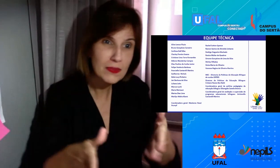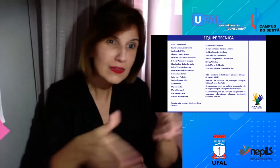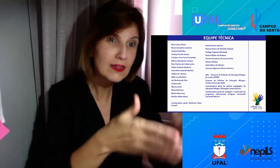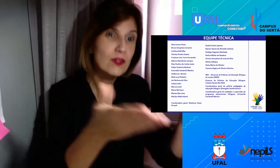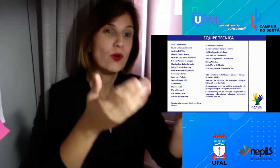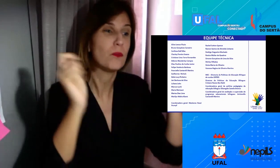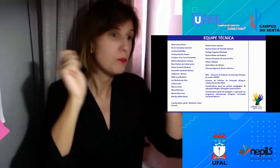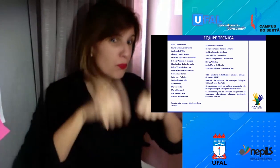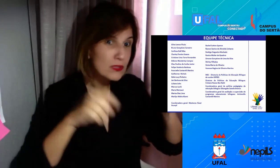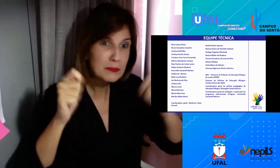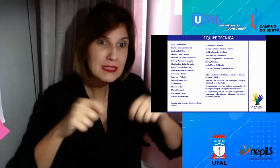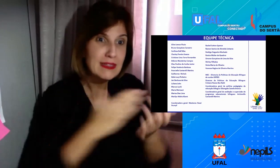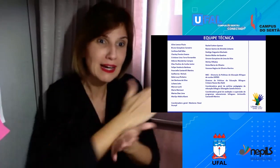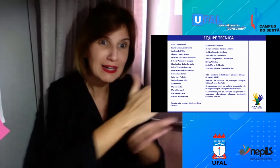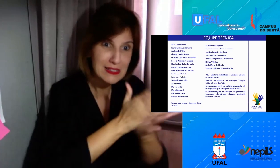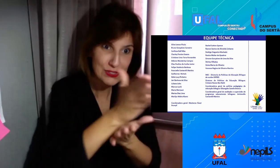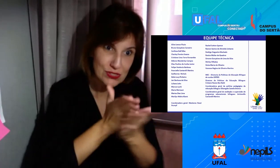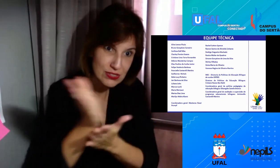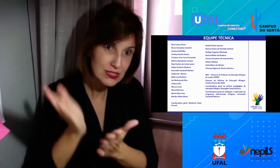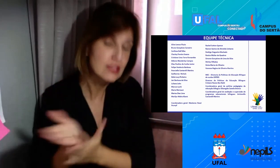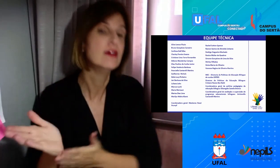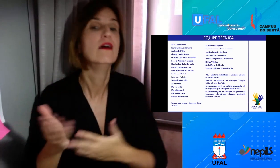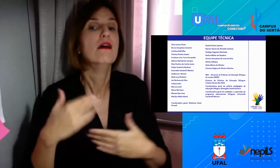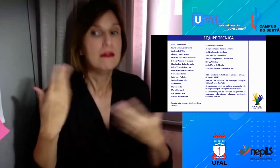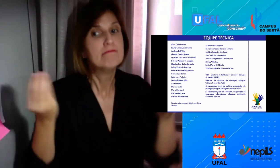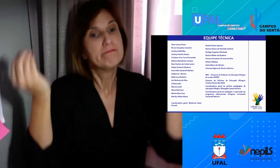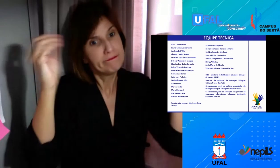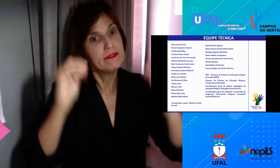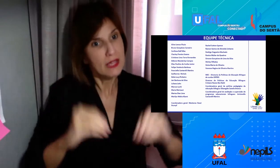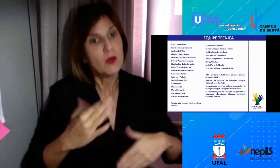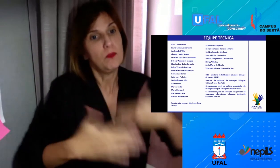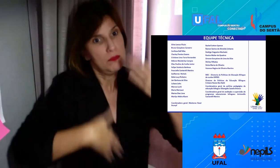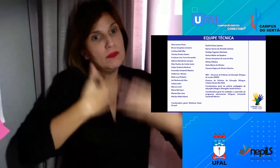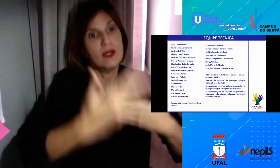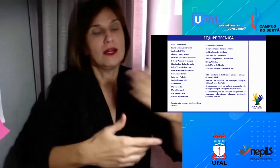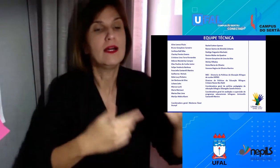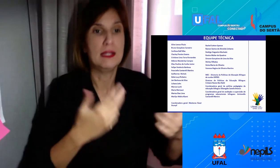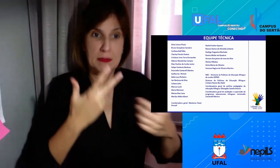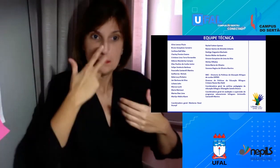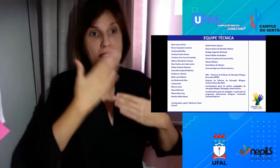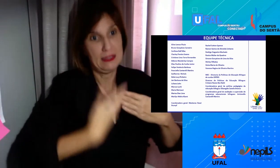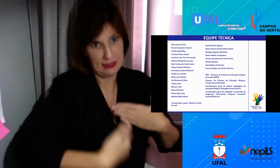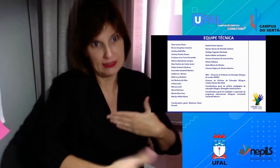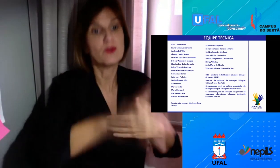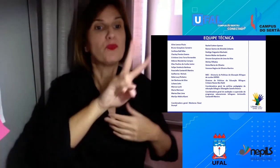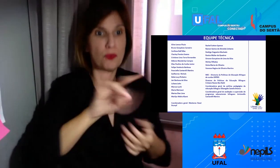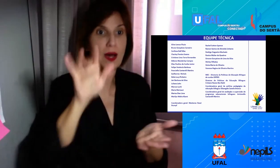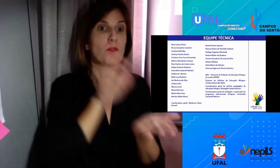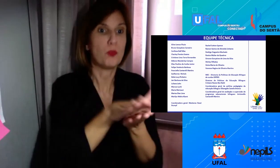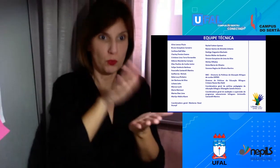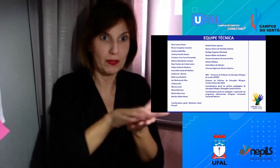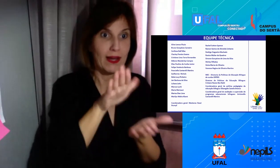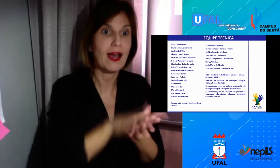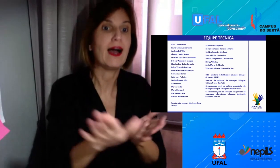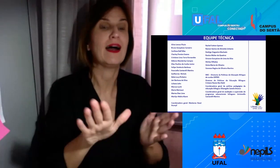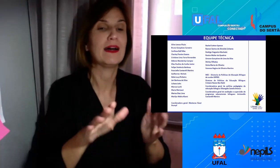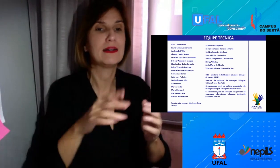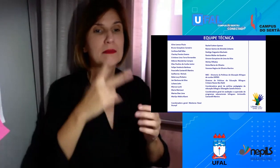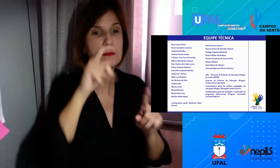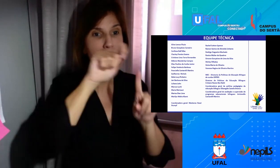conversando, acordando com a Crisiane, vimos algumas outras possibilidades para dar andamento no